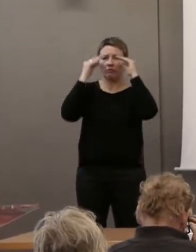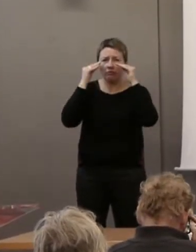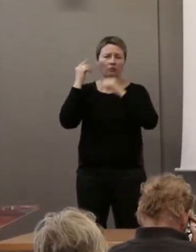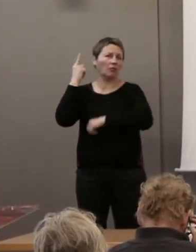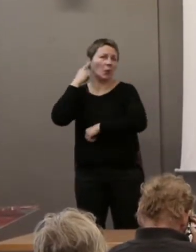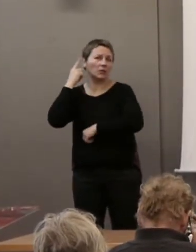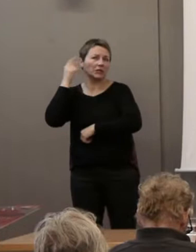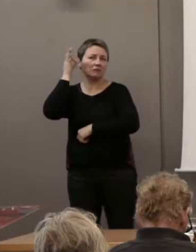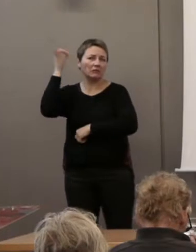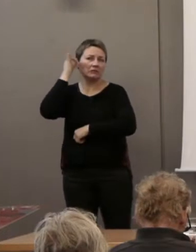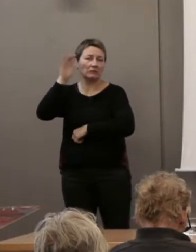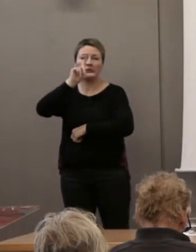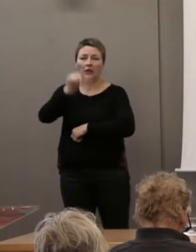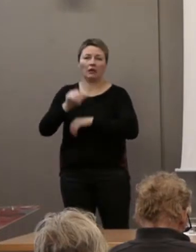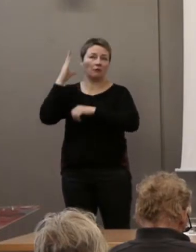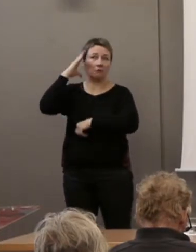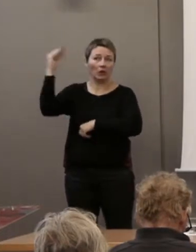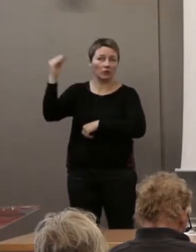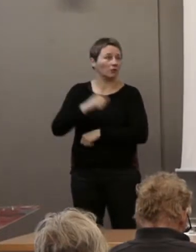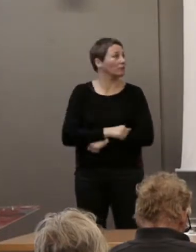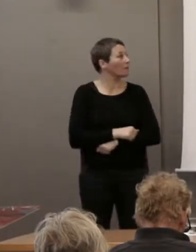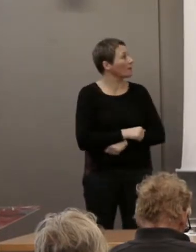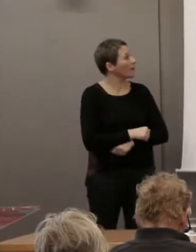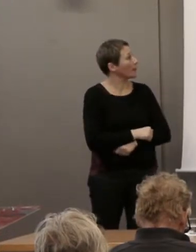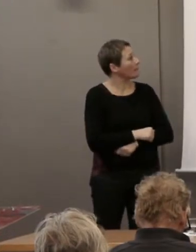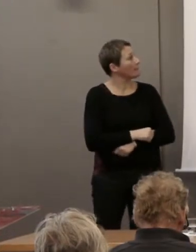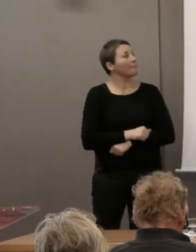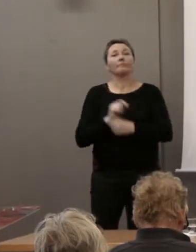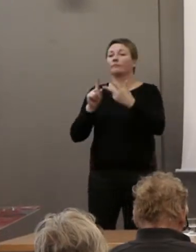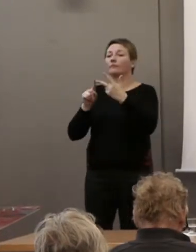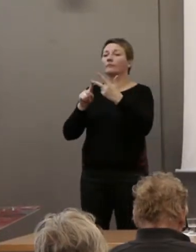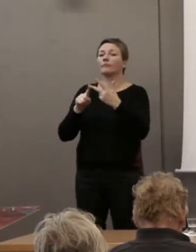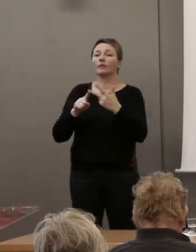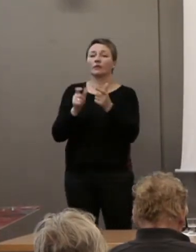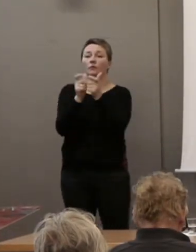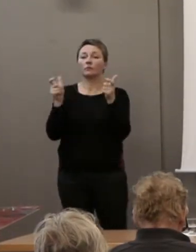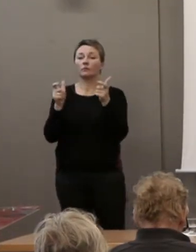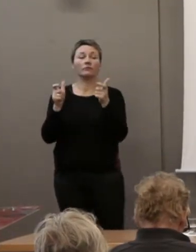géolocalisées sur un smartphone équipé de l'application AudioSpot. La société Citae,